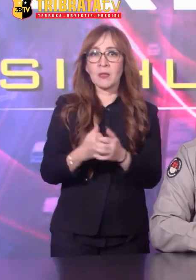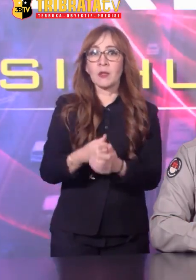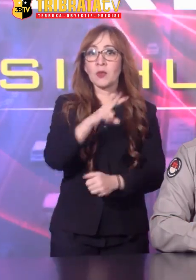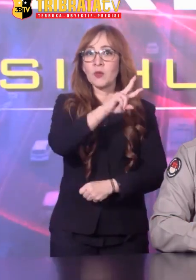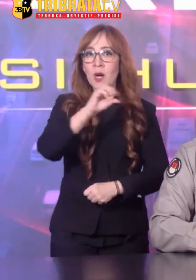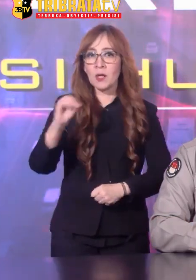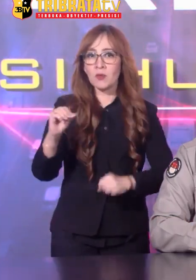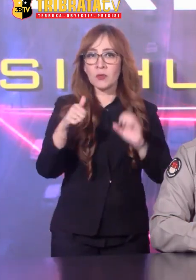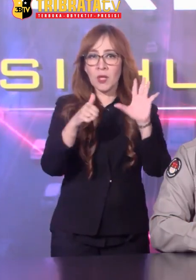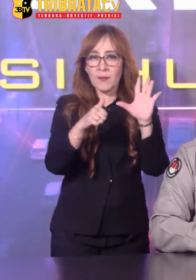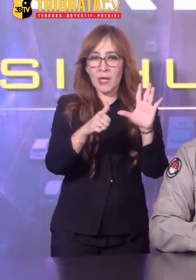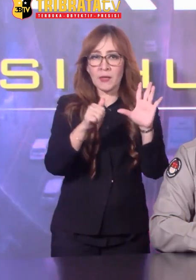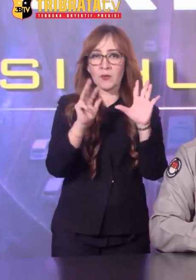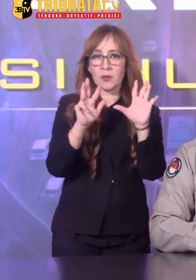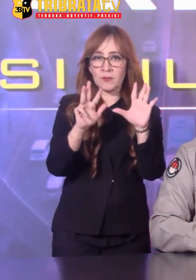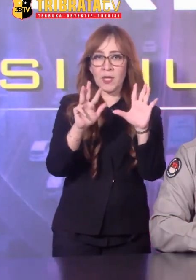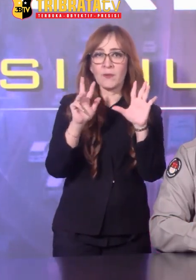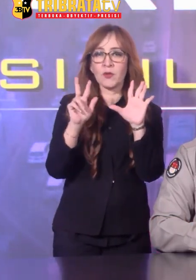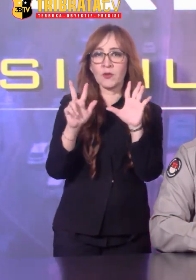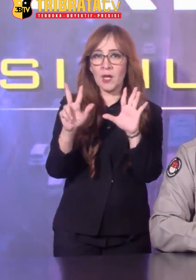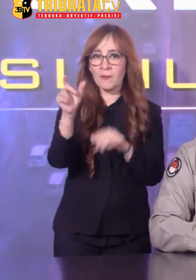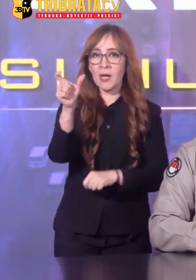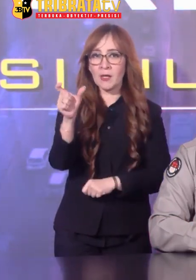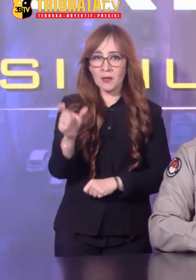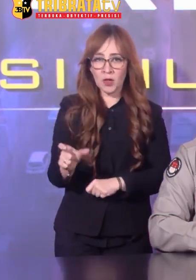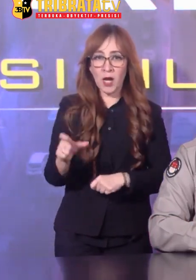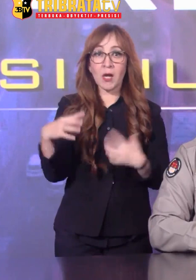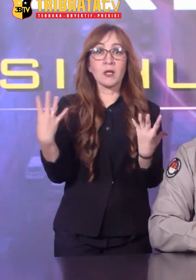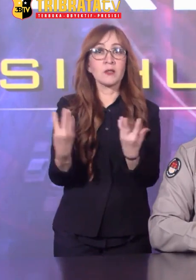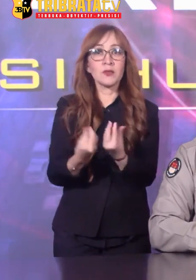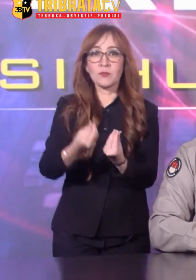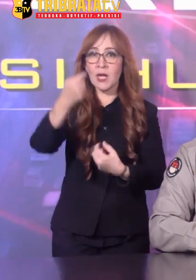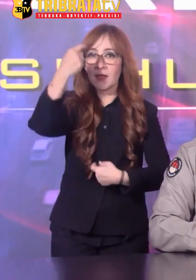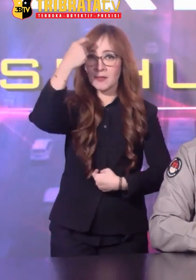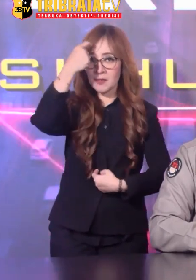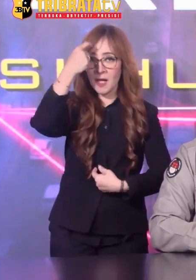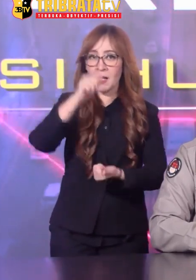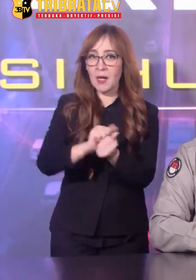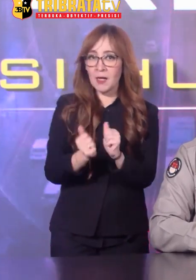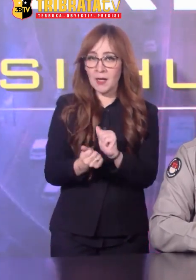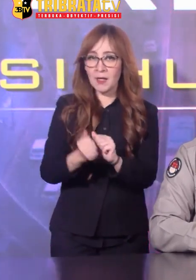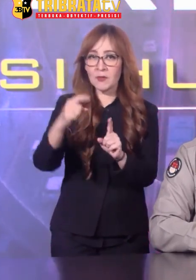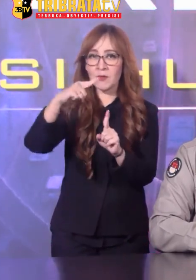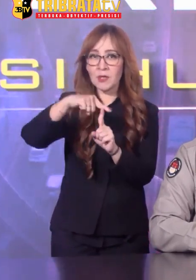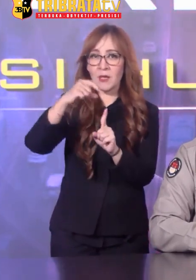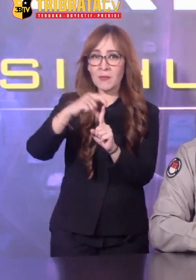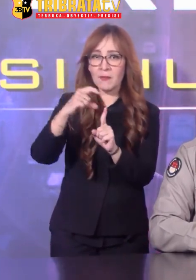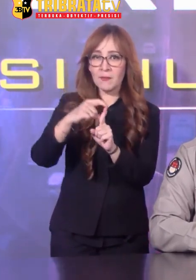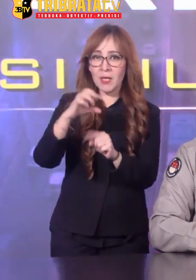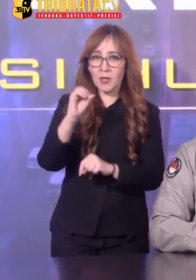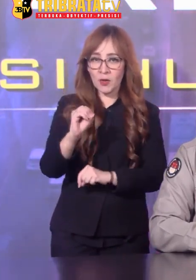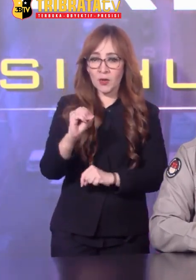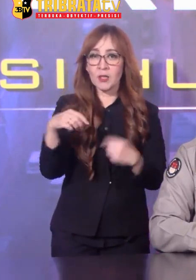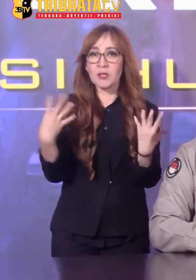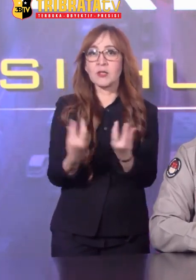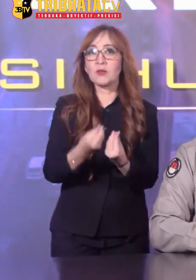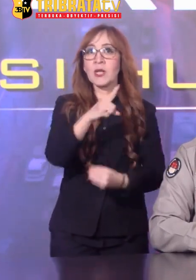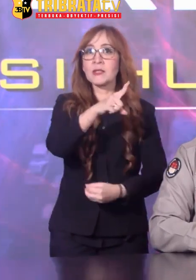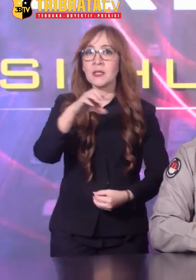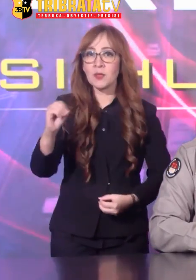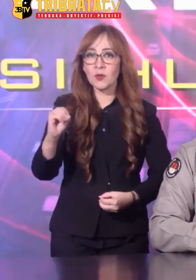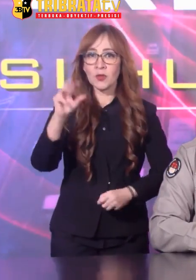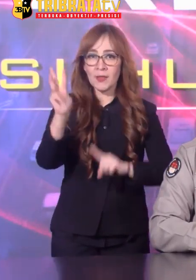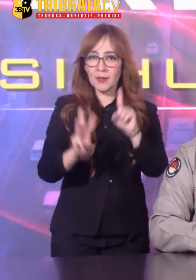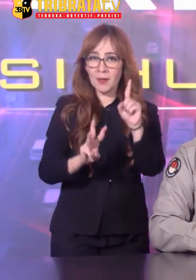.698 orang Jumlah tersangka pada kasus TPPO Sebanyak 1.013